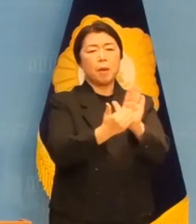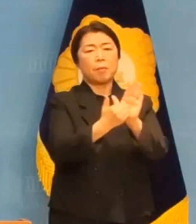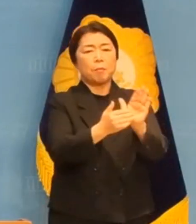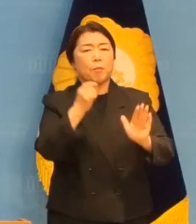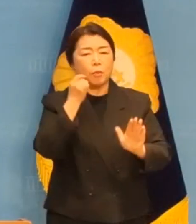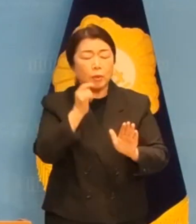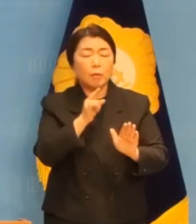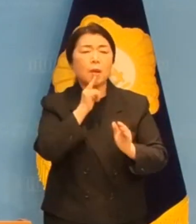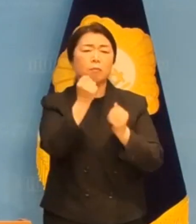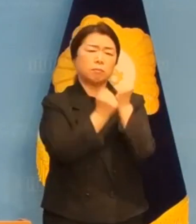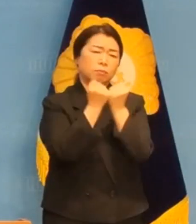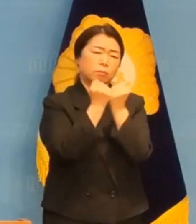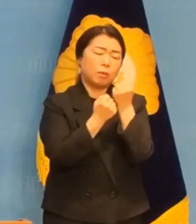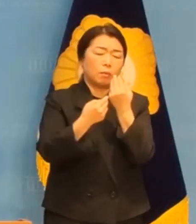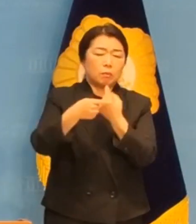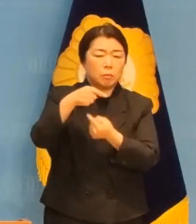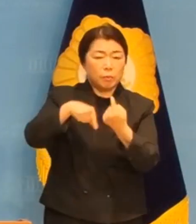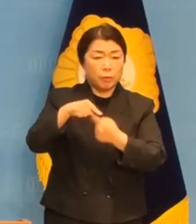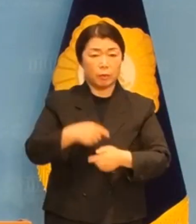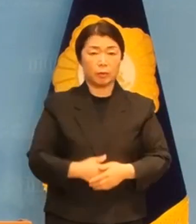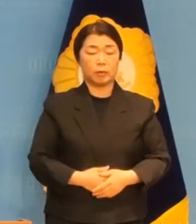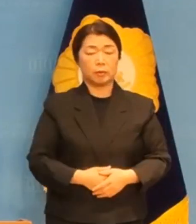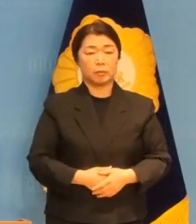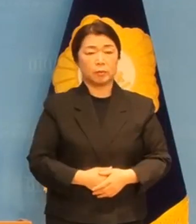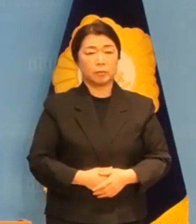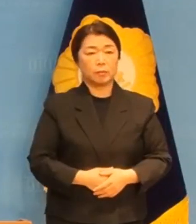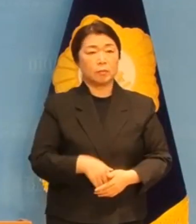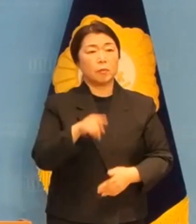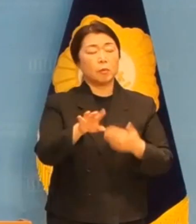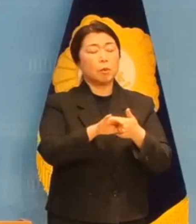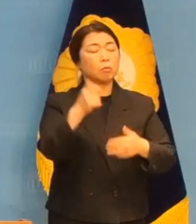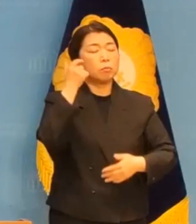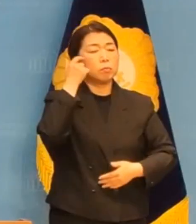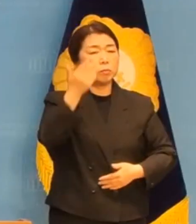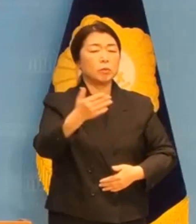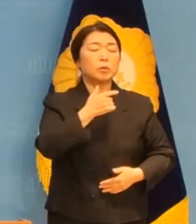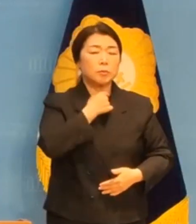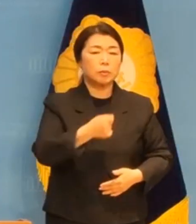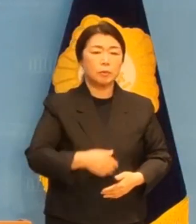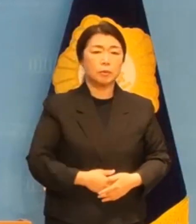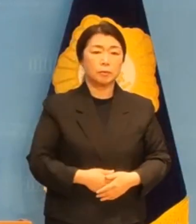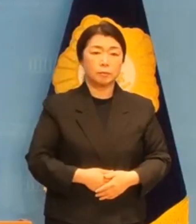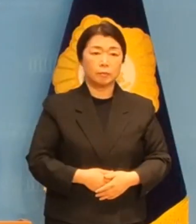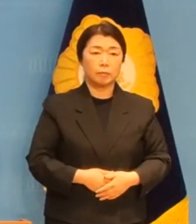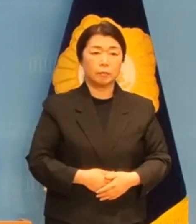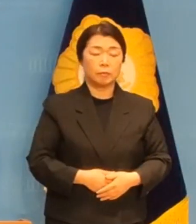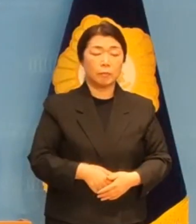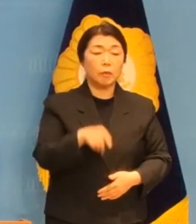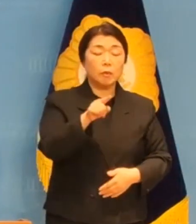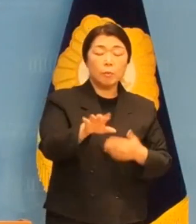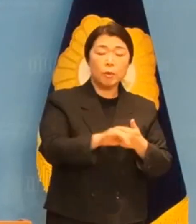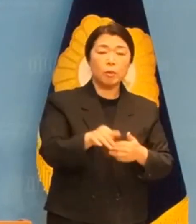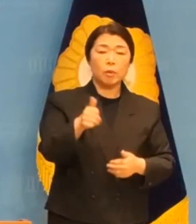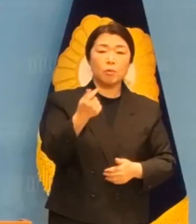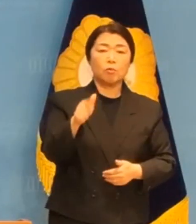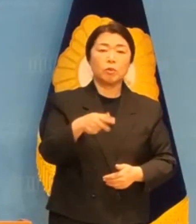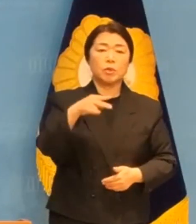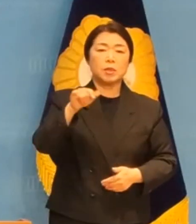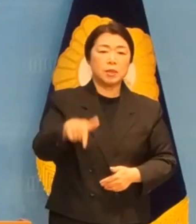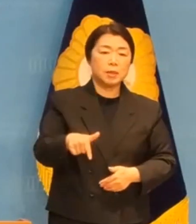해명했습니다. 이쯤 되면 묻지 않을 수 없습니다. 훈시기형 현지 누나에